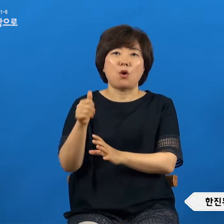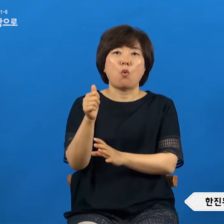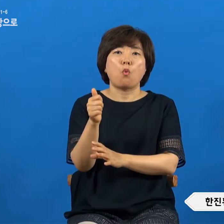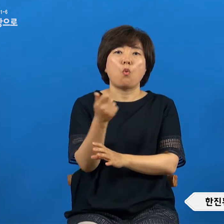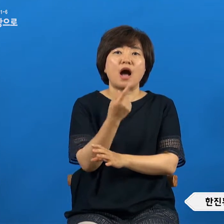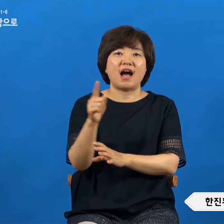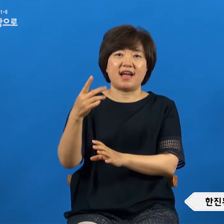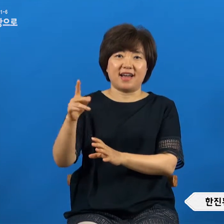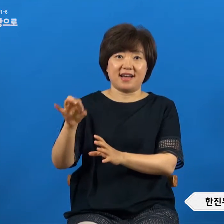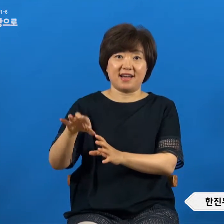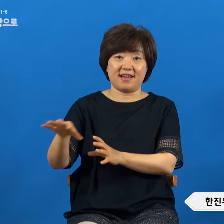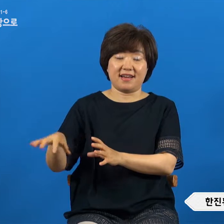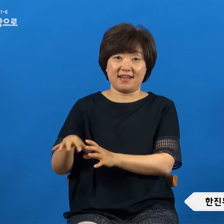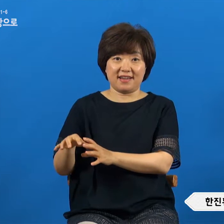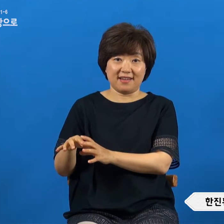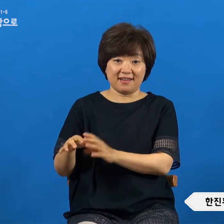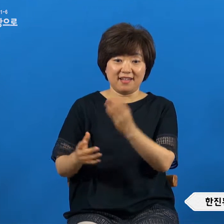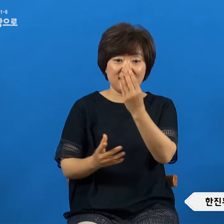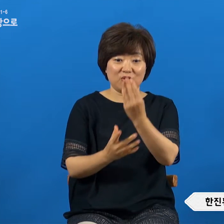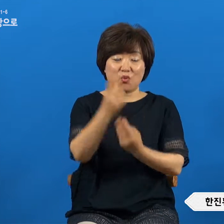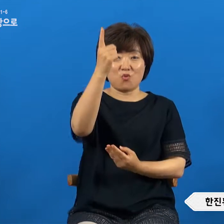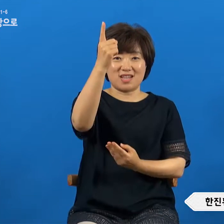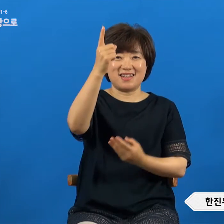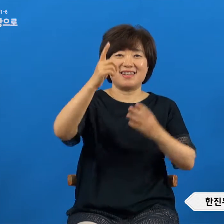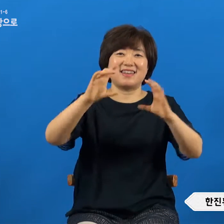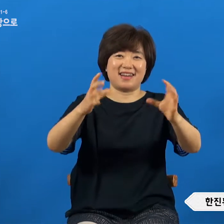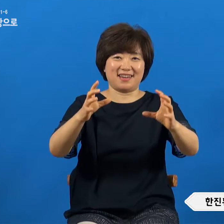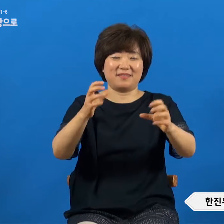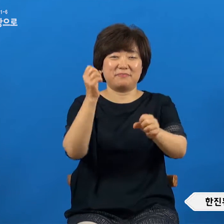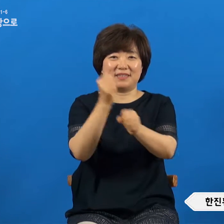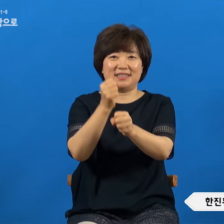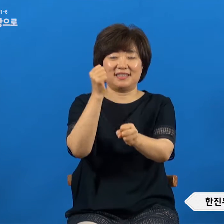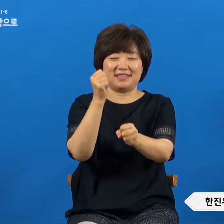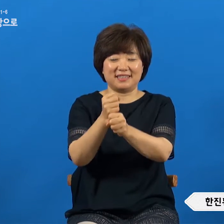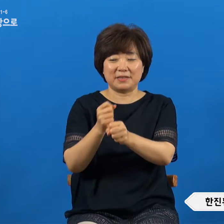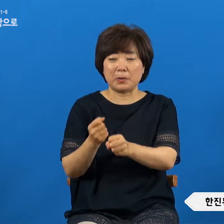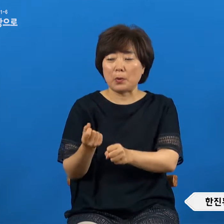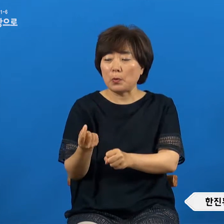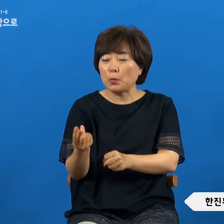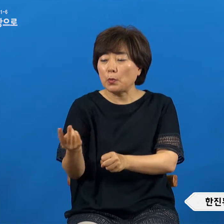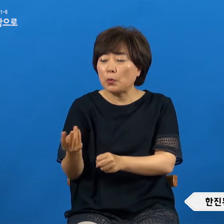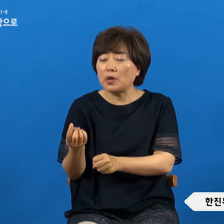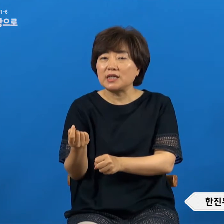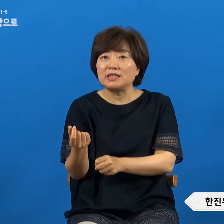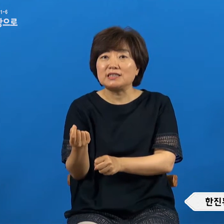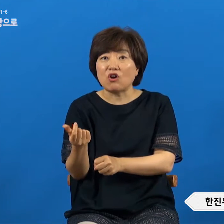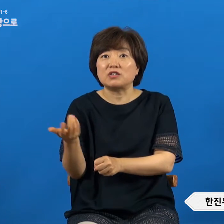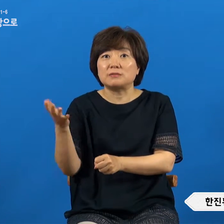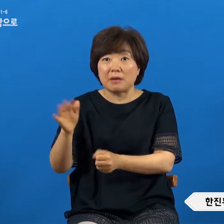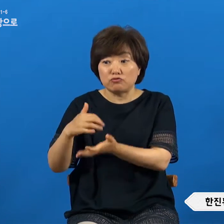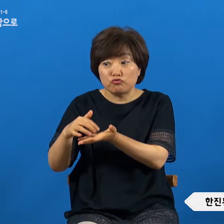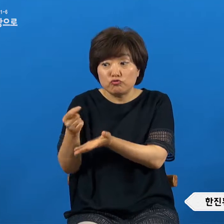그들이 통일왕국이라는 이 새로운 역사를 만들어낸 창조적 소수였습니다.